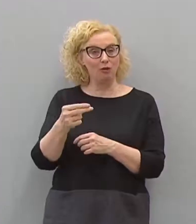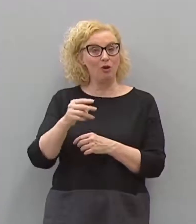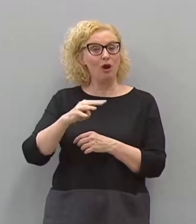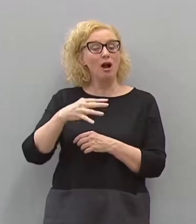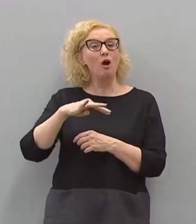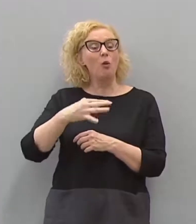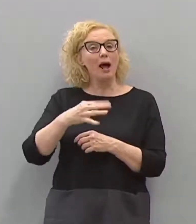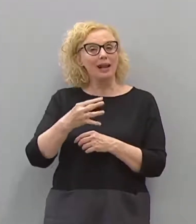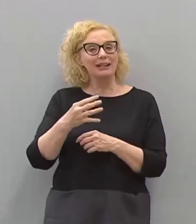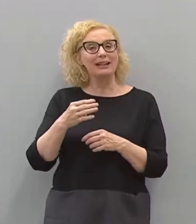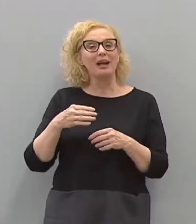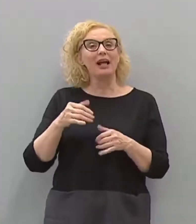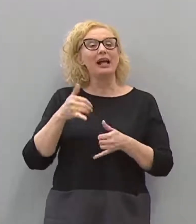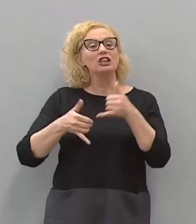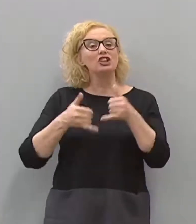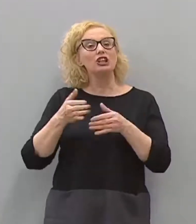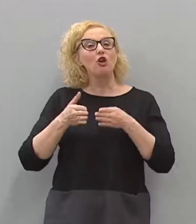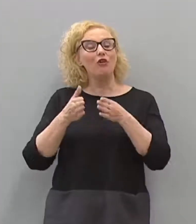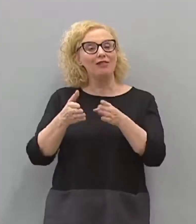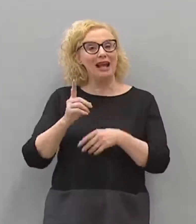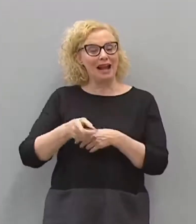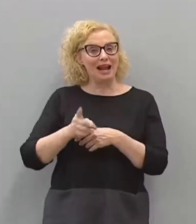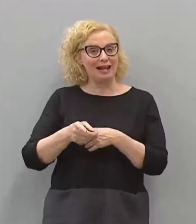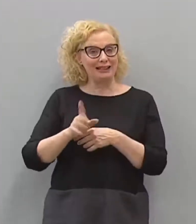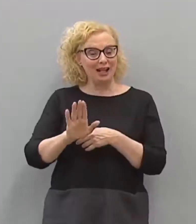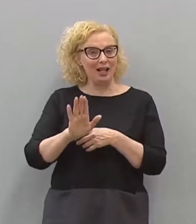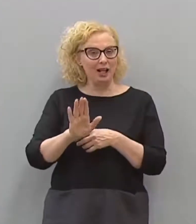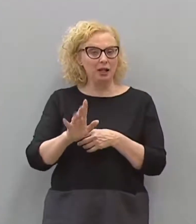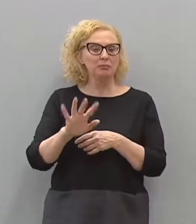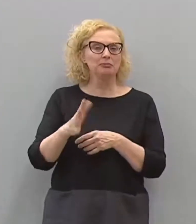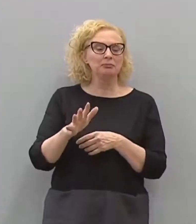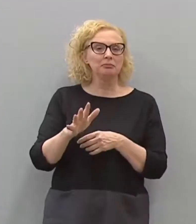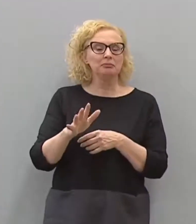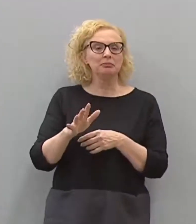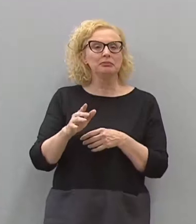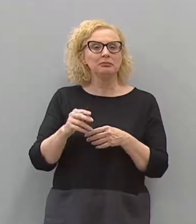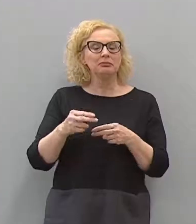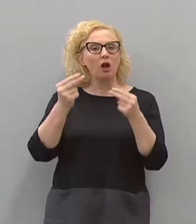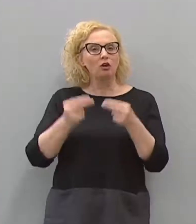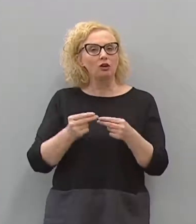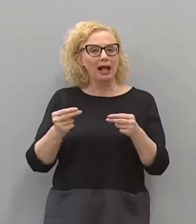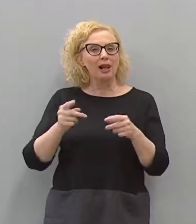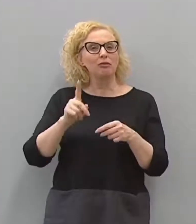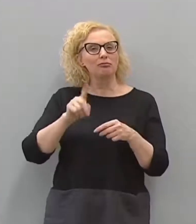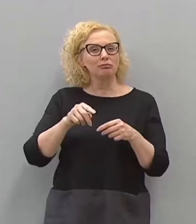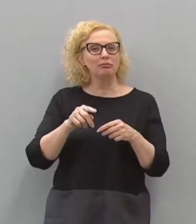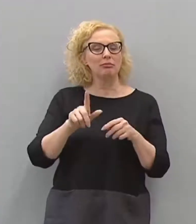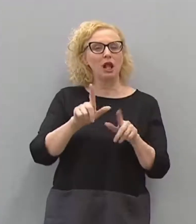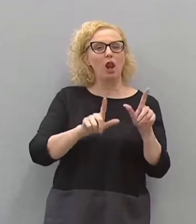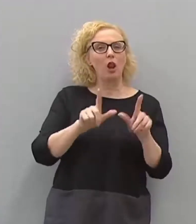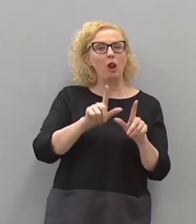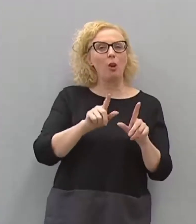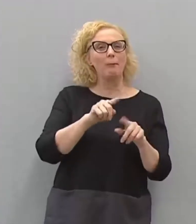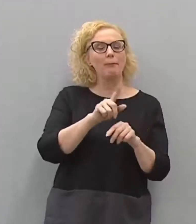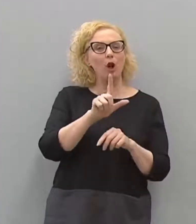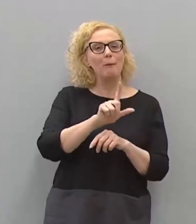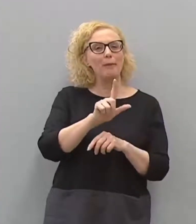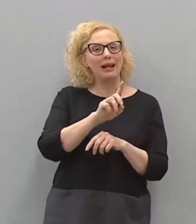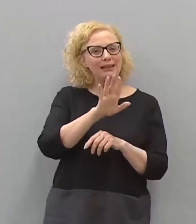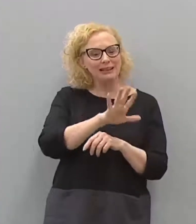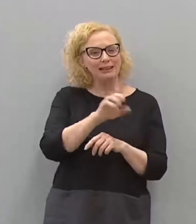la ciclovia del garda per un totale di dire sia sulla parte diciamo lombarda che sulla parte veneta per un totale